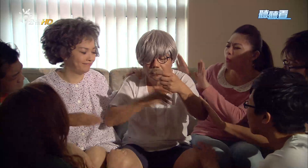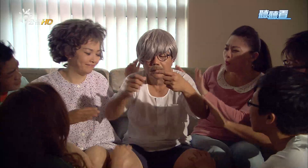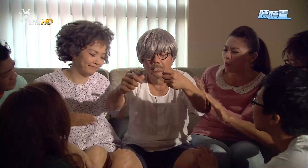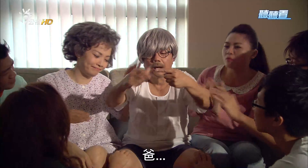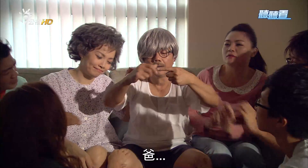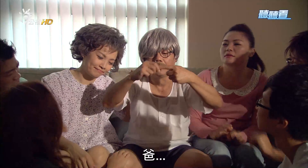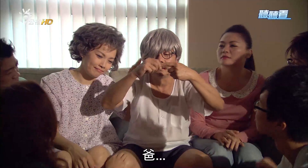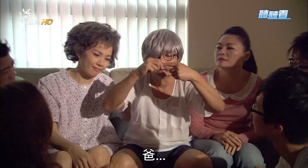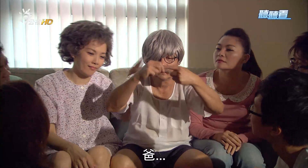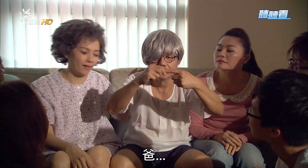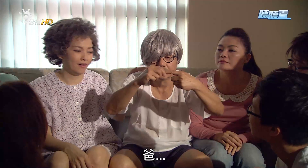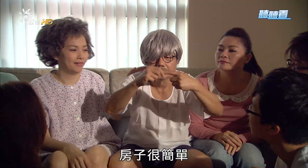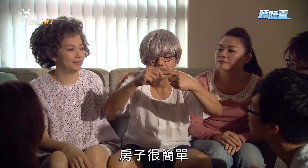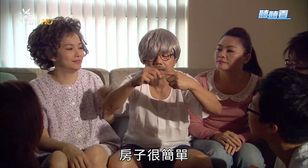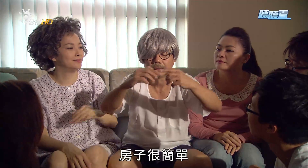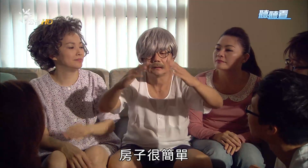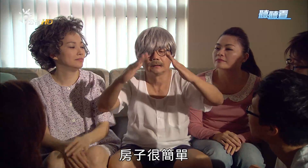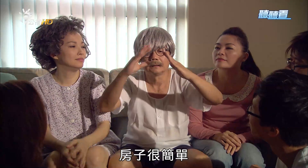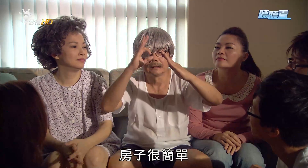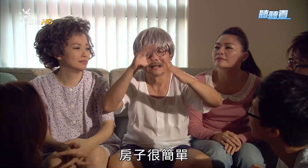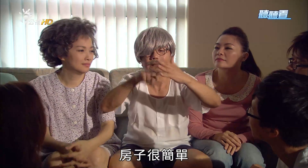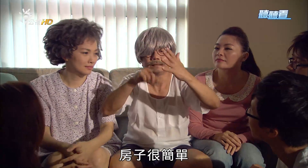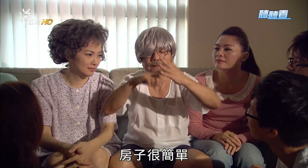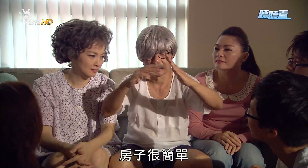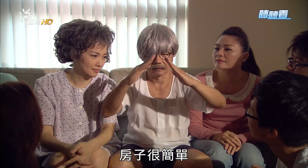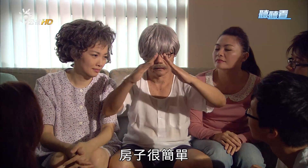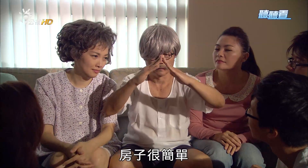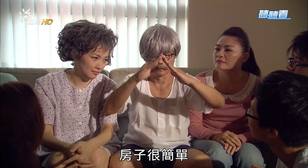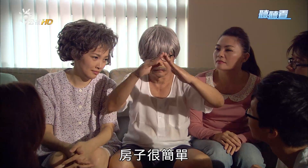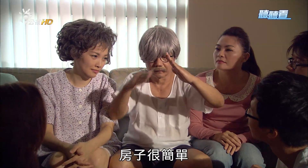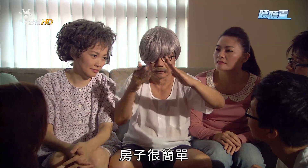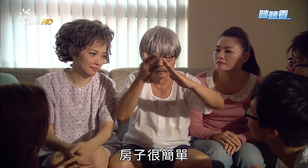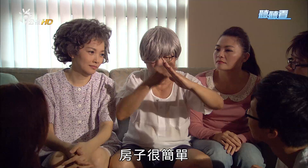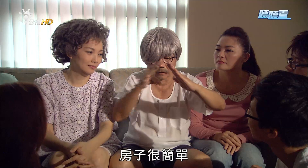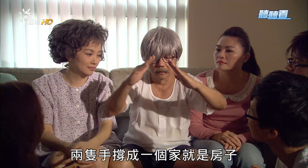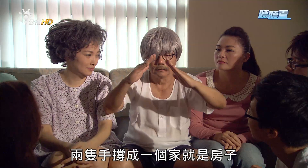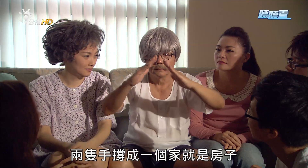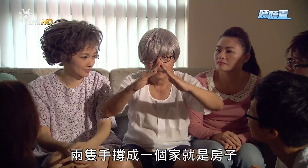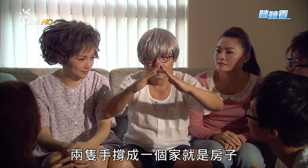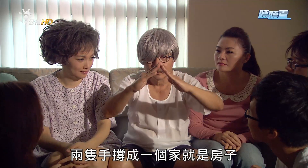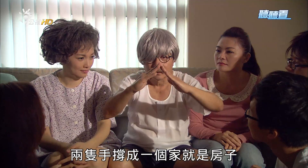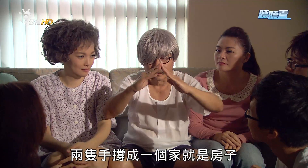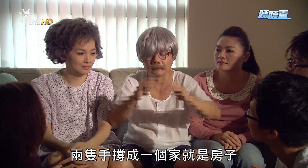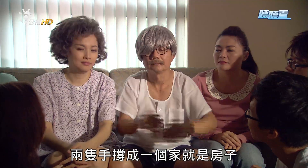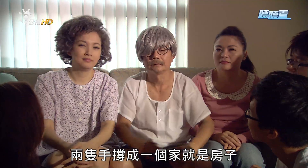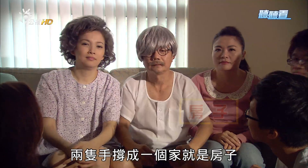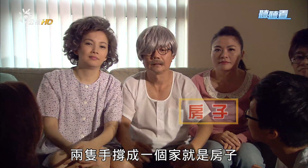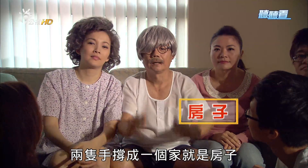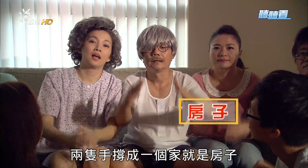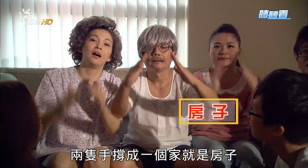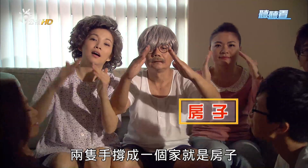等。 爸， 房子很简单呐、啊，两只手撑成一个家就是房